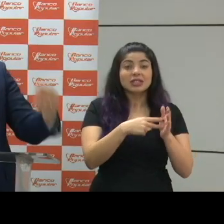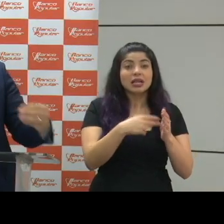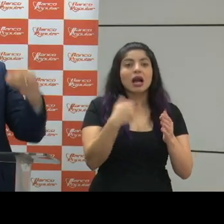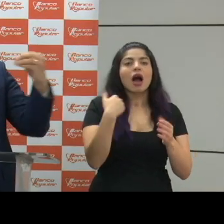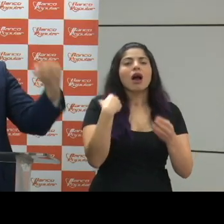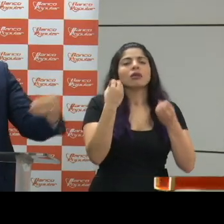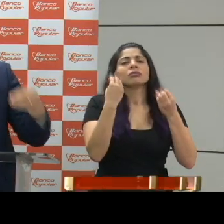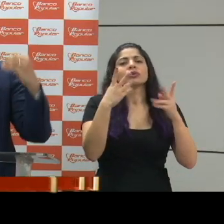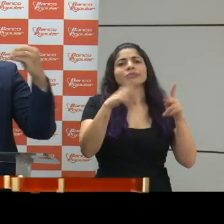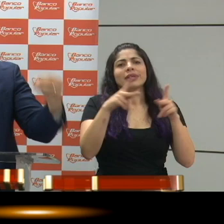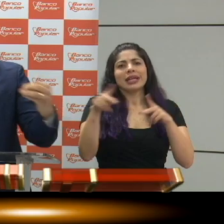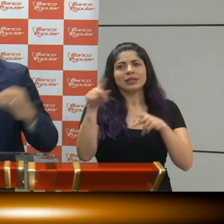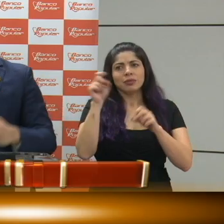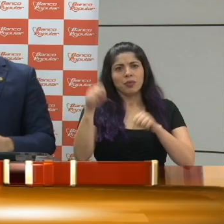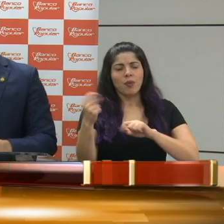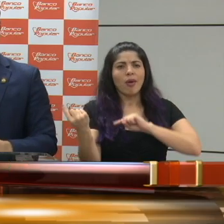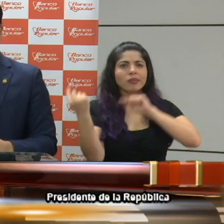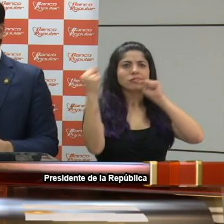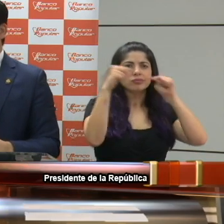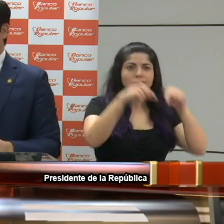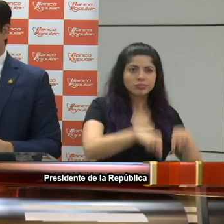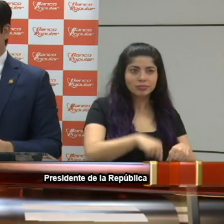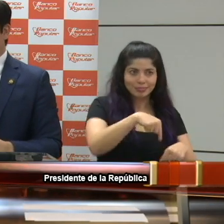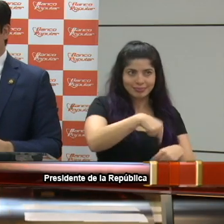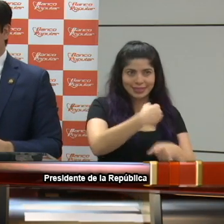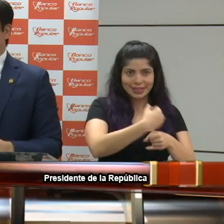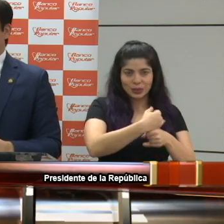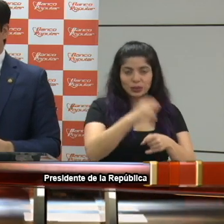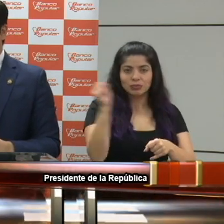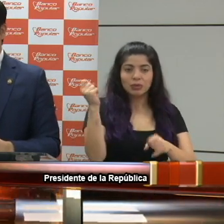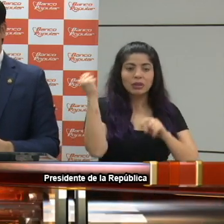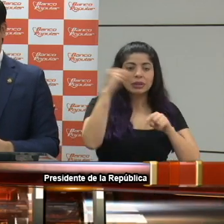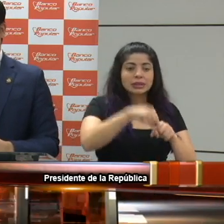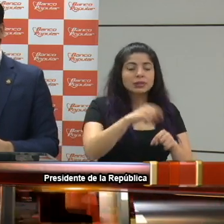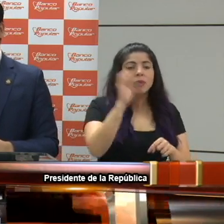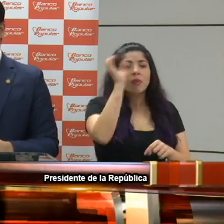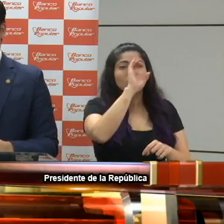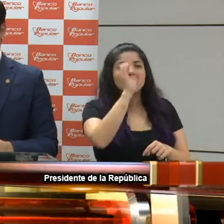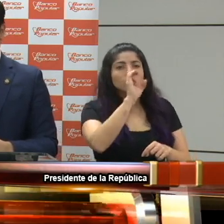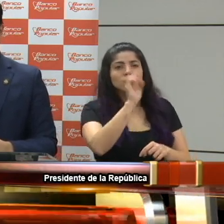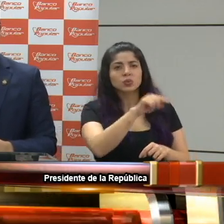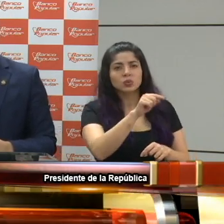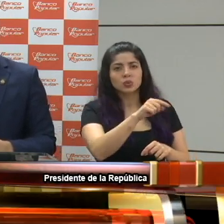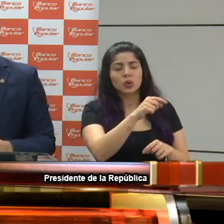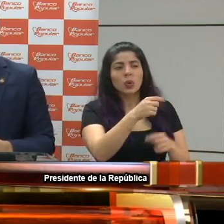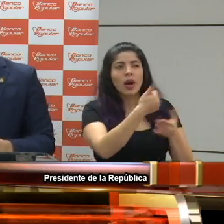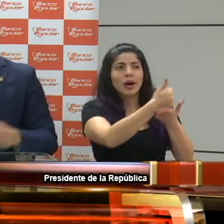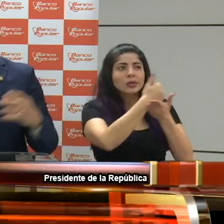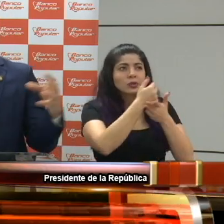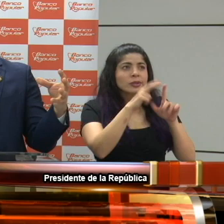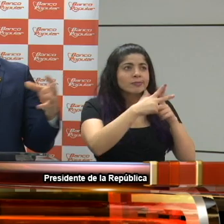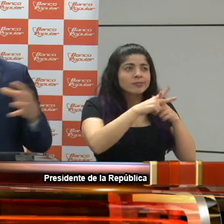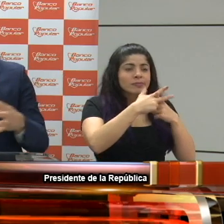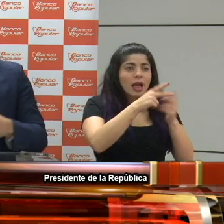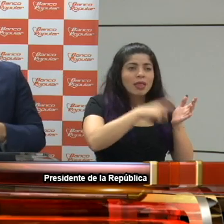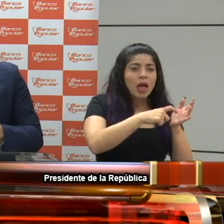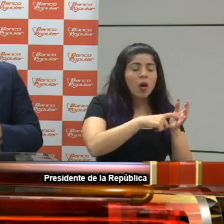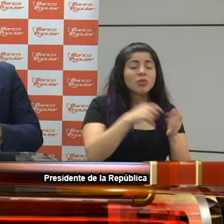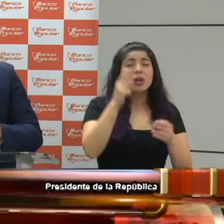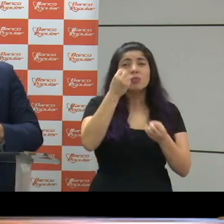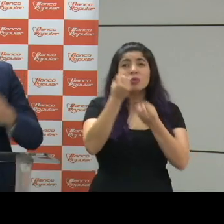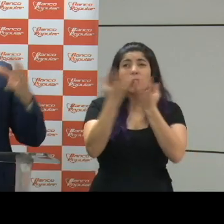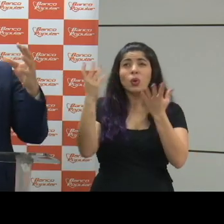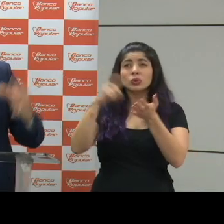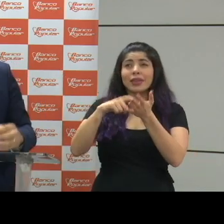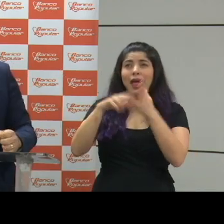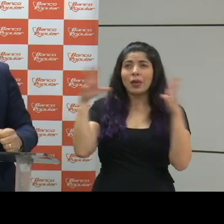muchas personas que podrán venir a la institución para buscar esas readecuaciones, esa fundición de